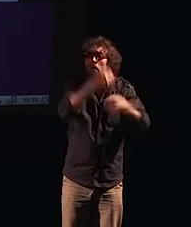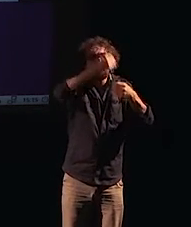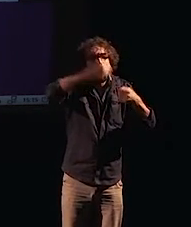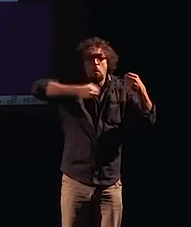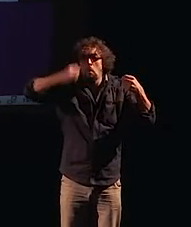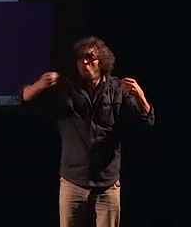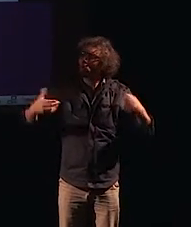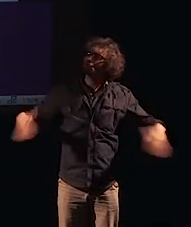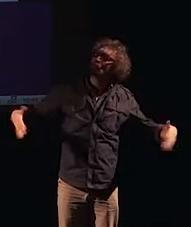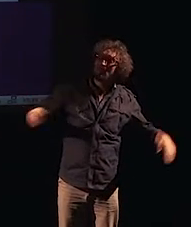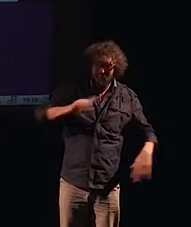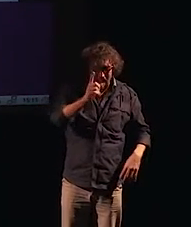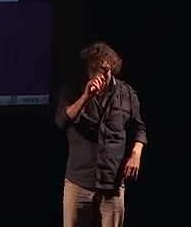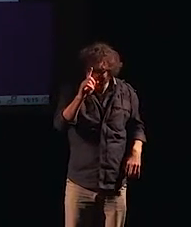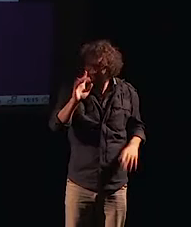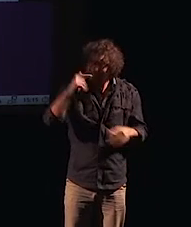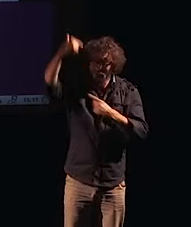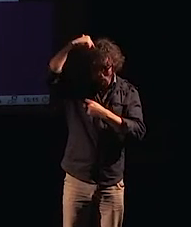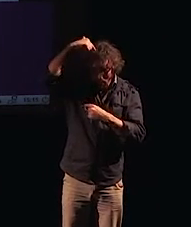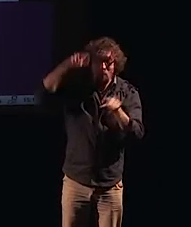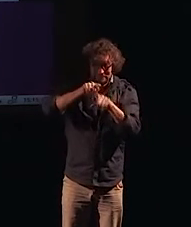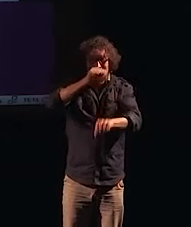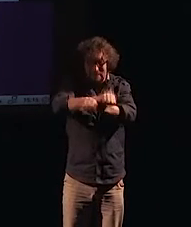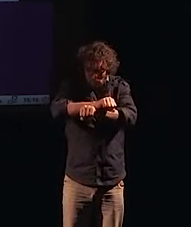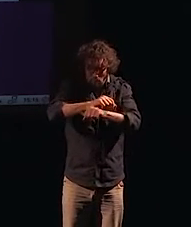que ça. Et du coup, on arrive à ceci,